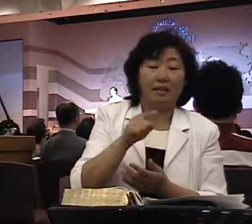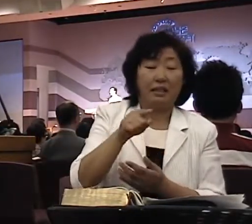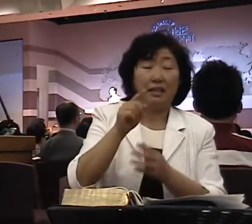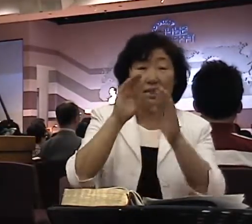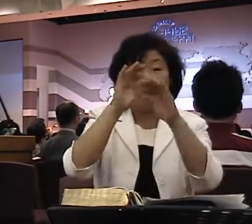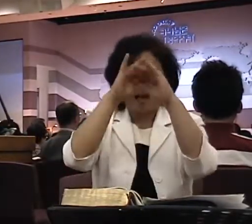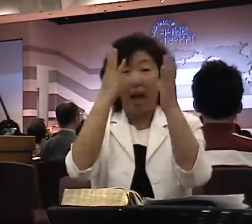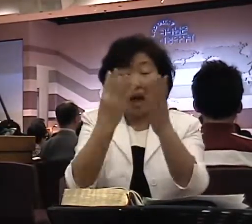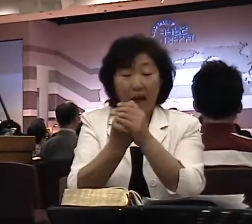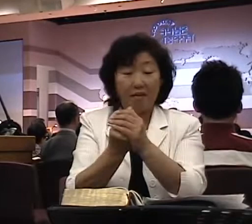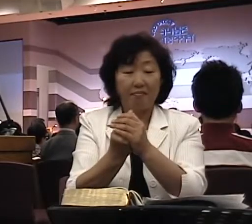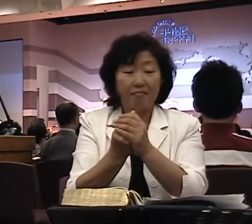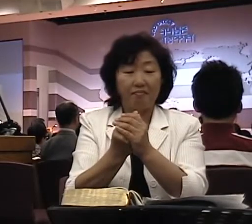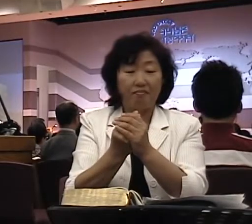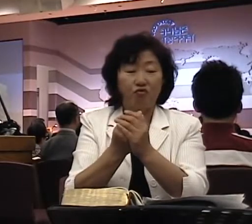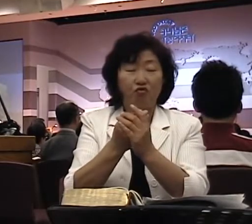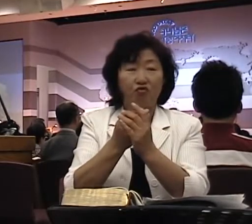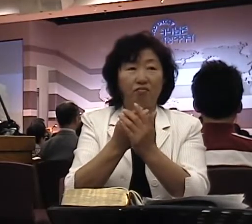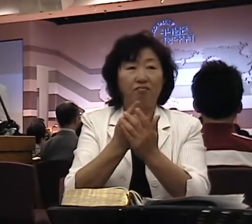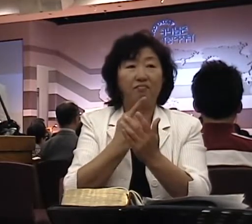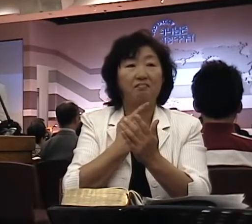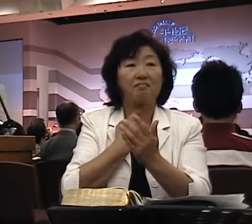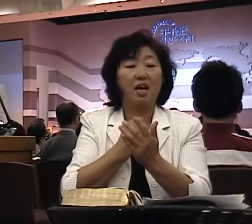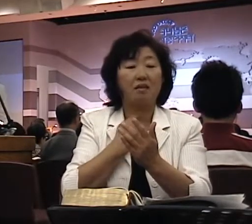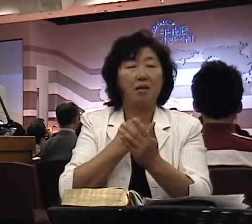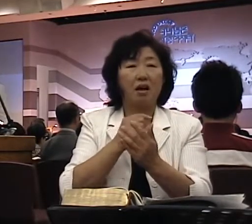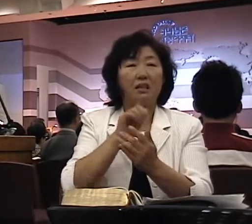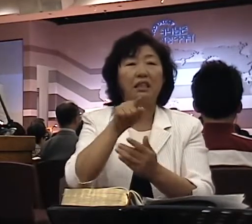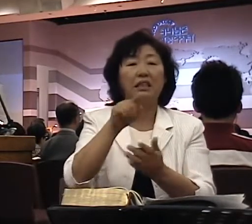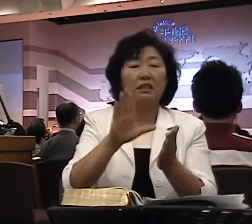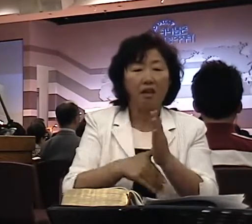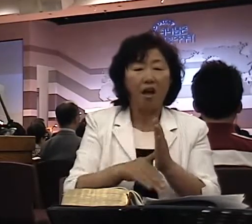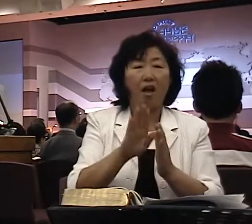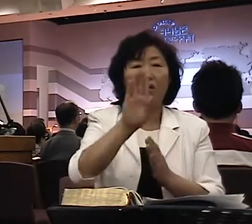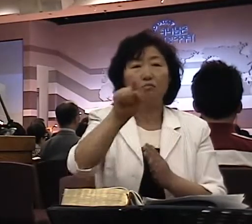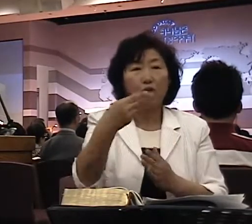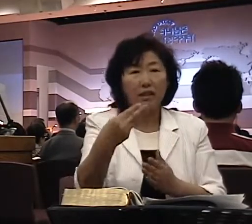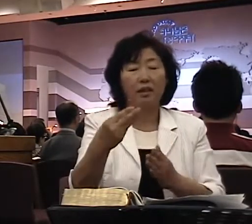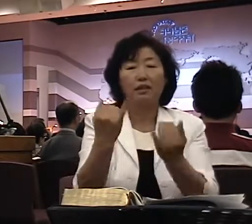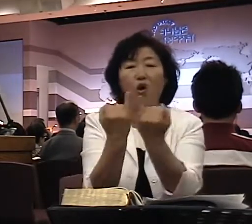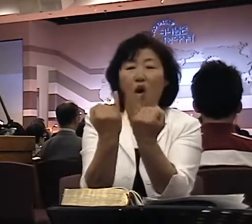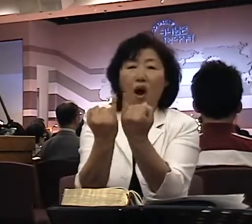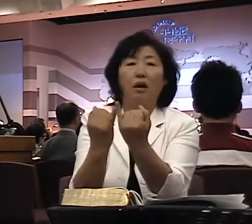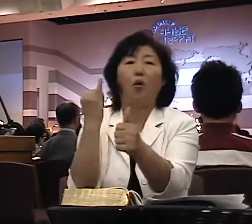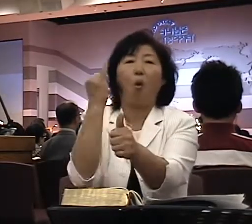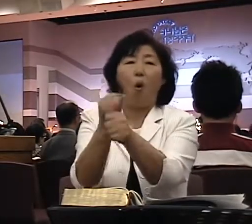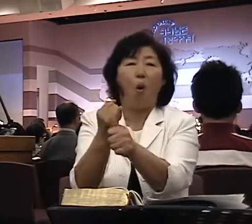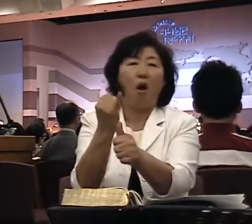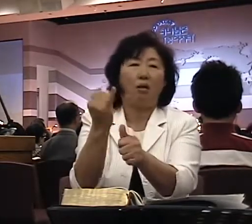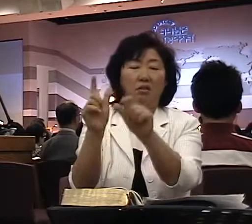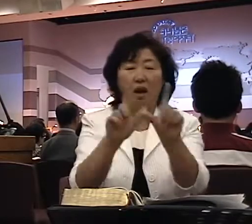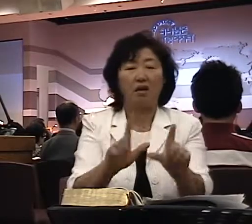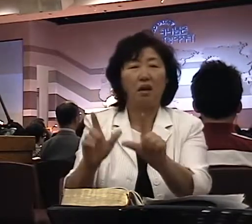다 범했으며, 그리고 그 당시 블레셋 여인과 결혼하여서 살다가 그 블레셋